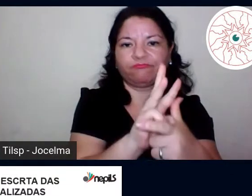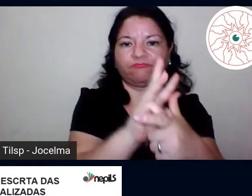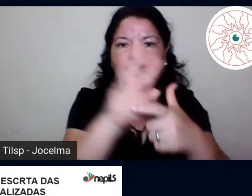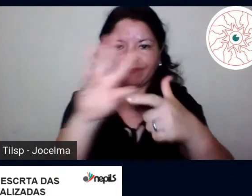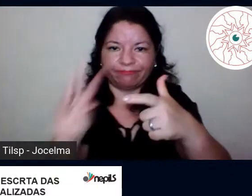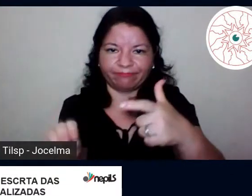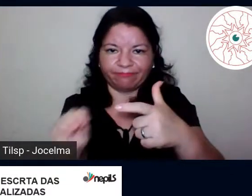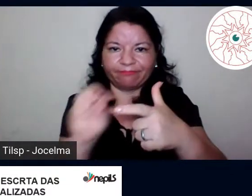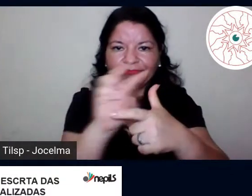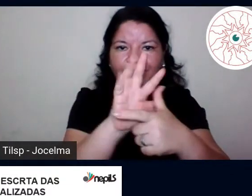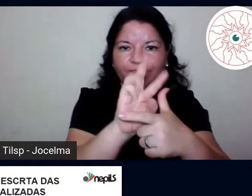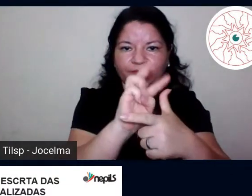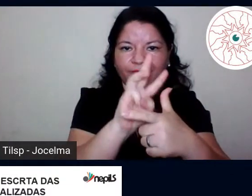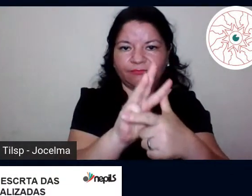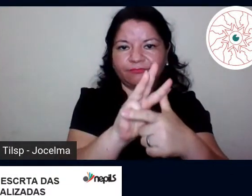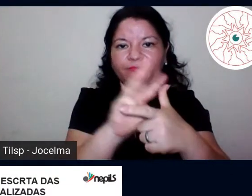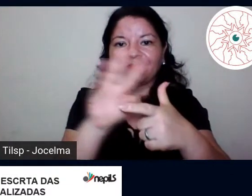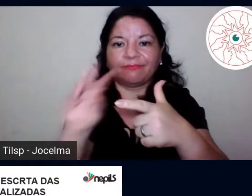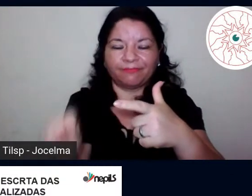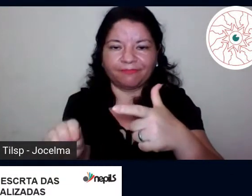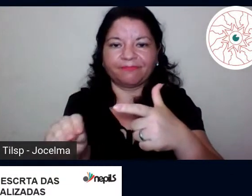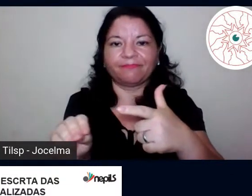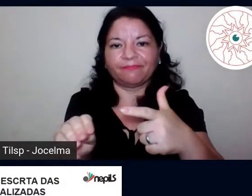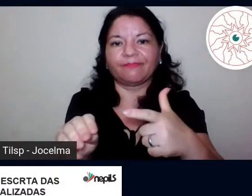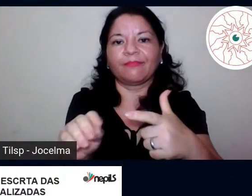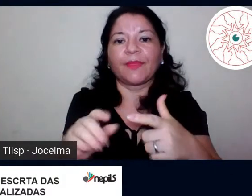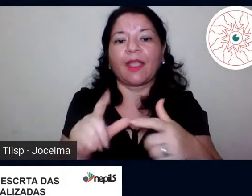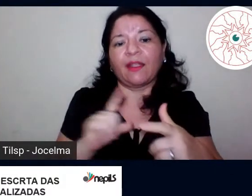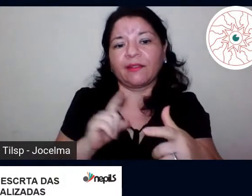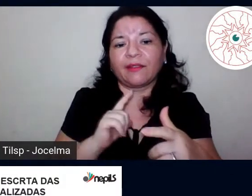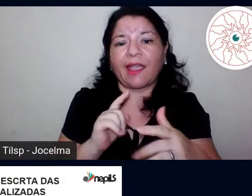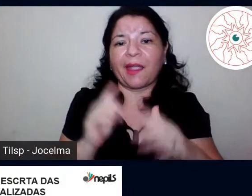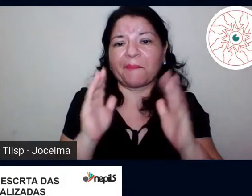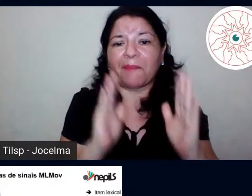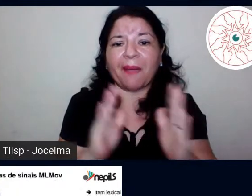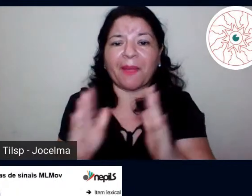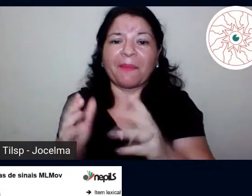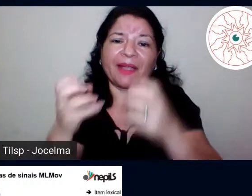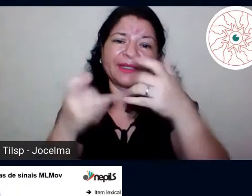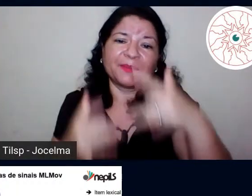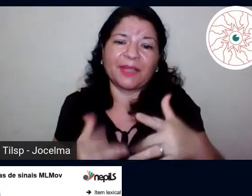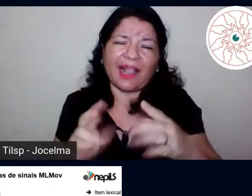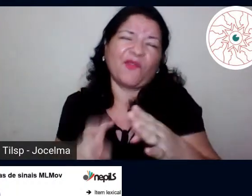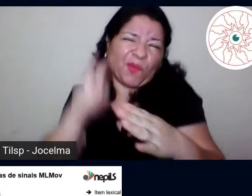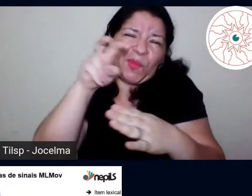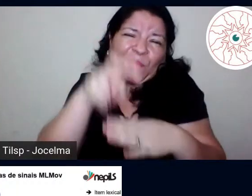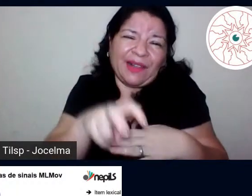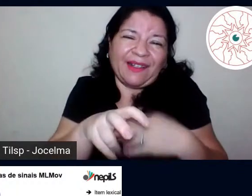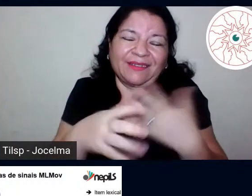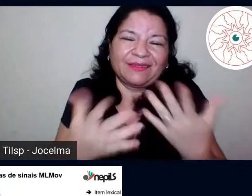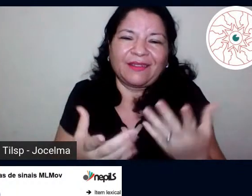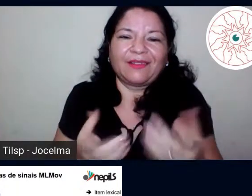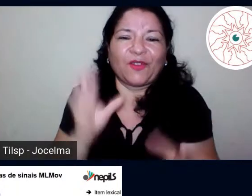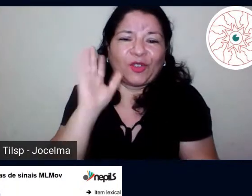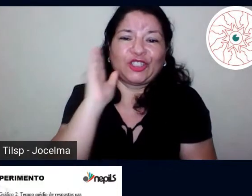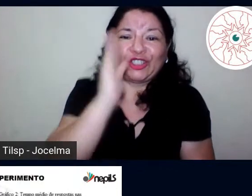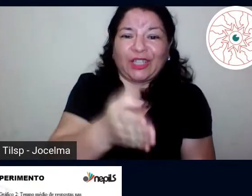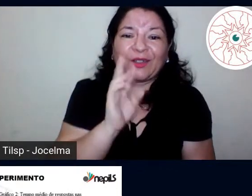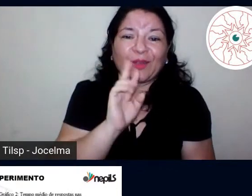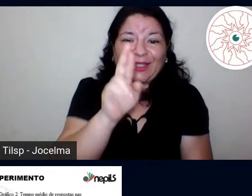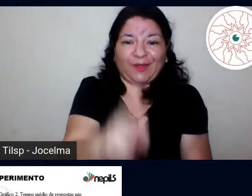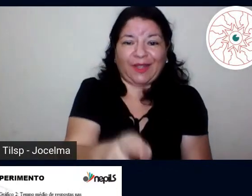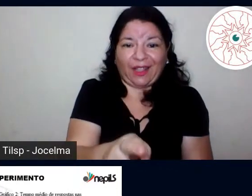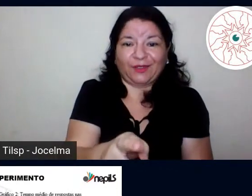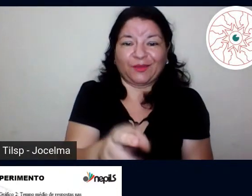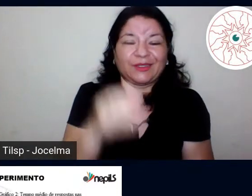um pouquinho sobre o o as etapas do e vou pular direto aqui pros resultados do experimento. Então,